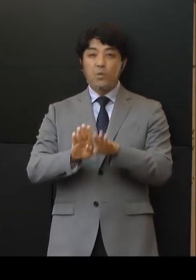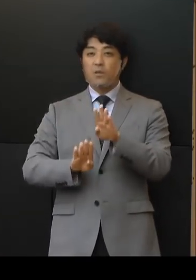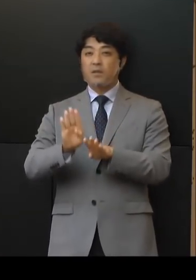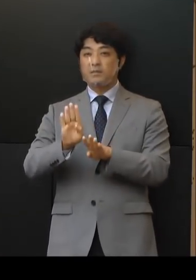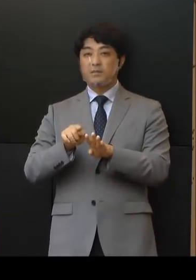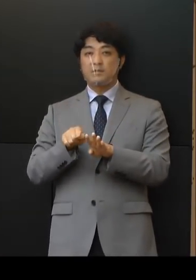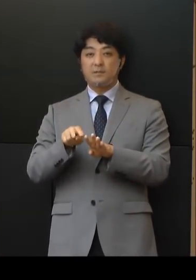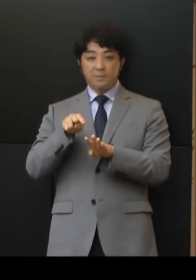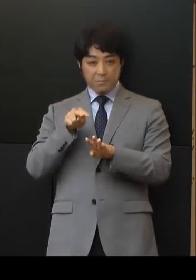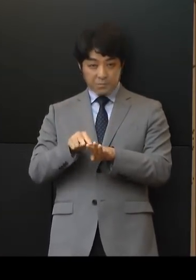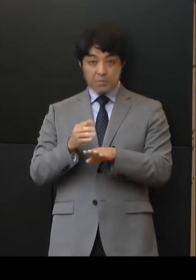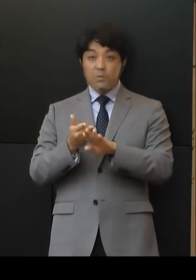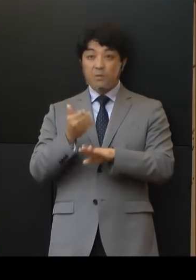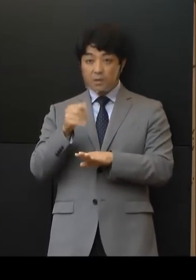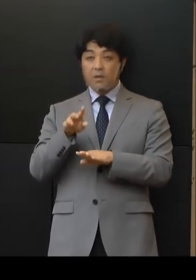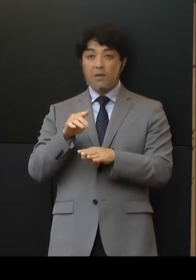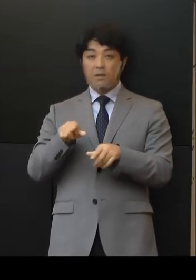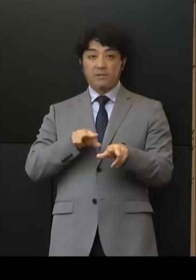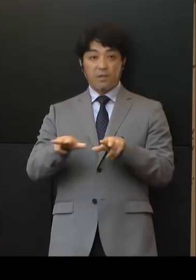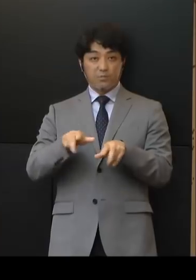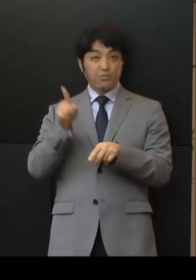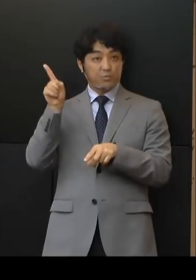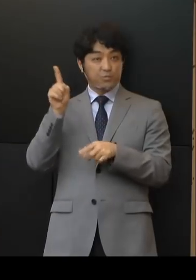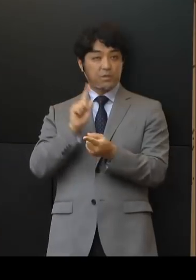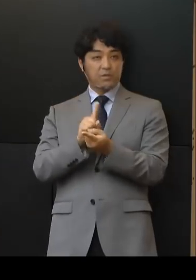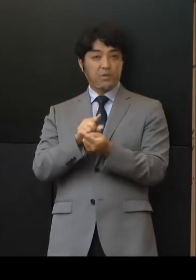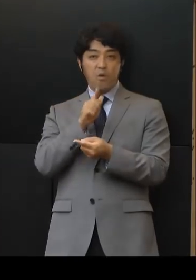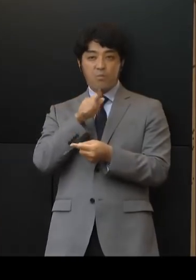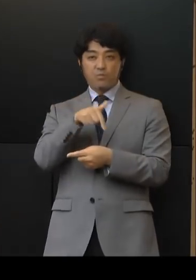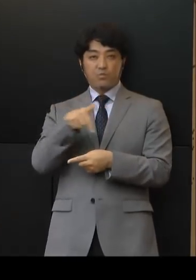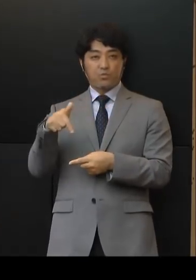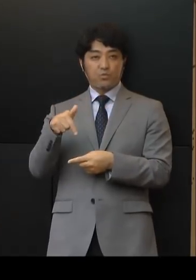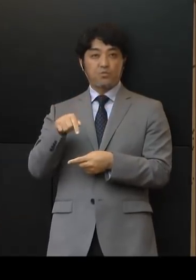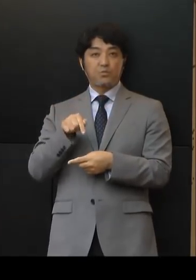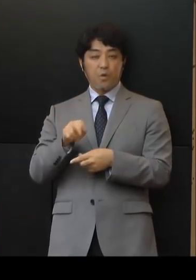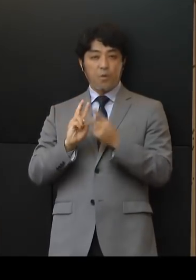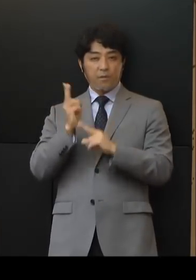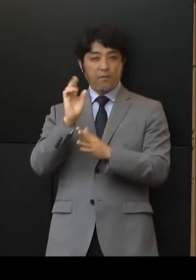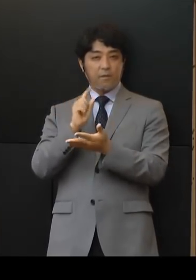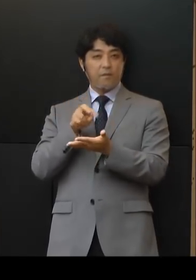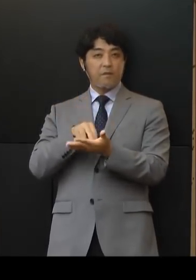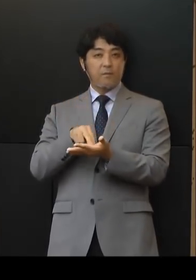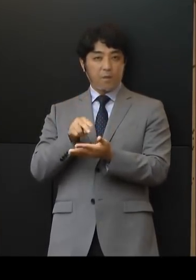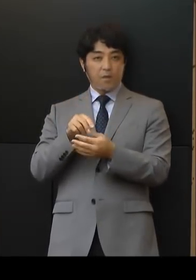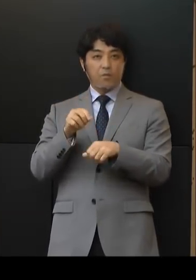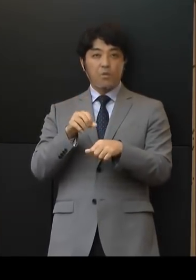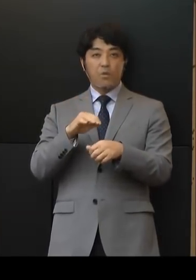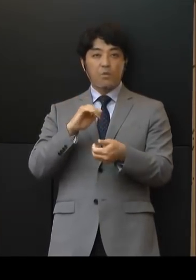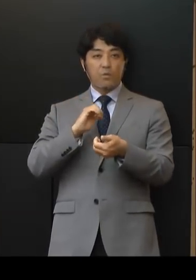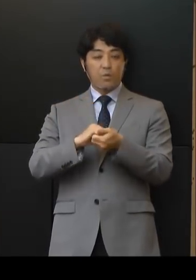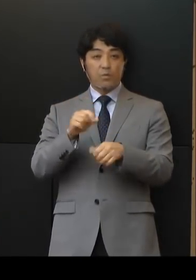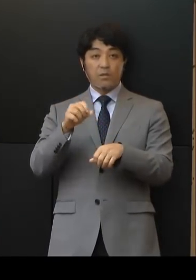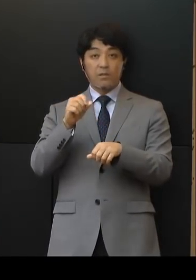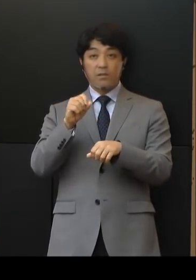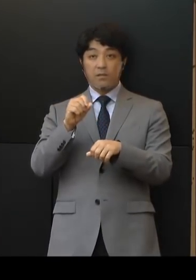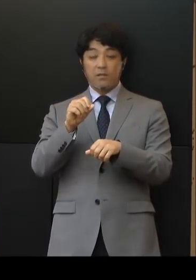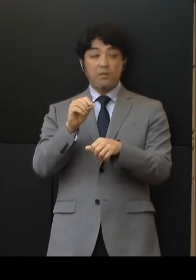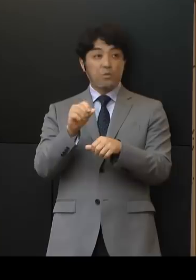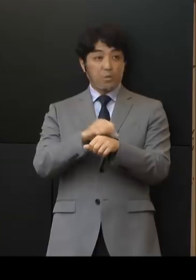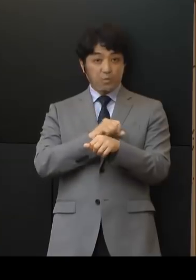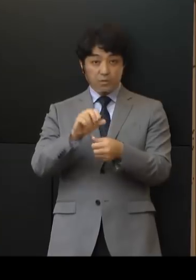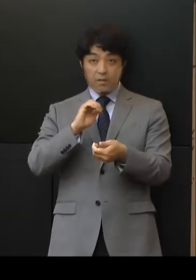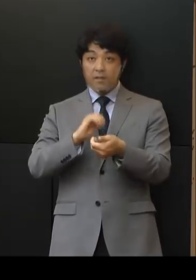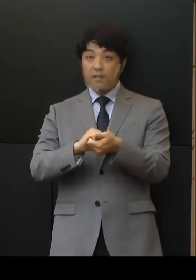み、政府対策本部に対して沖縄県が特定警戒都道府県に指定され、優先的